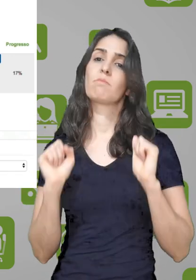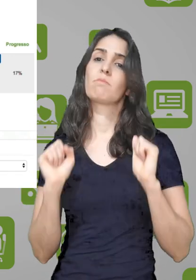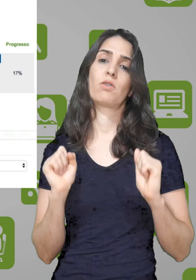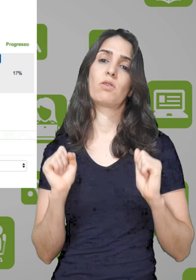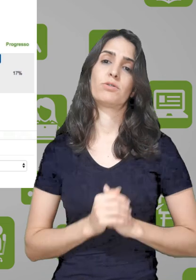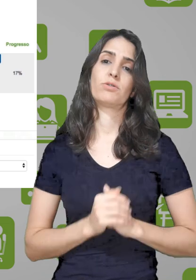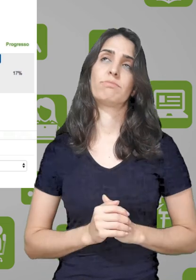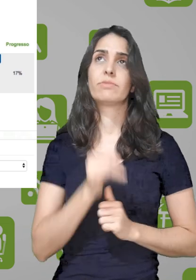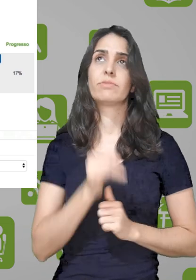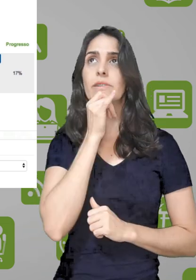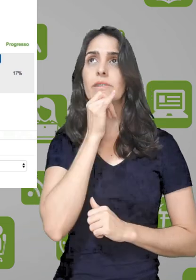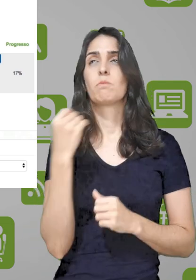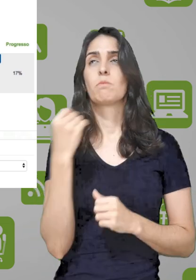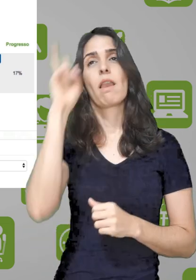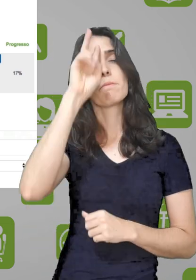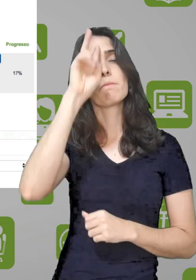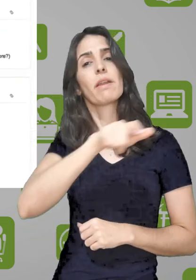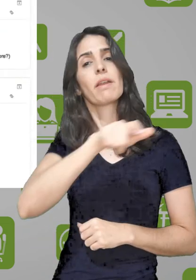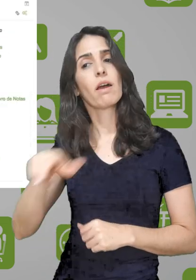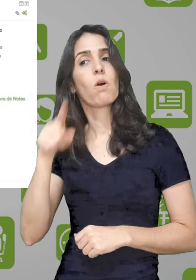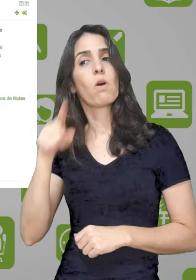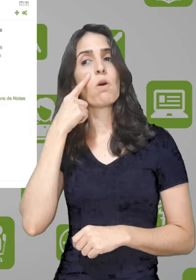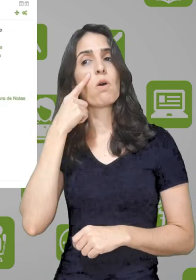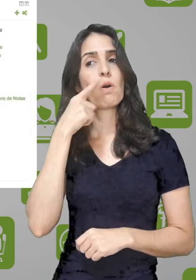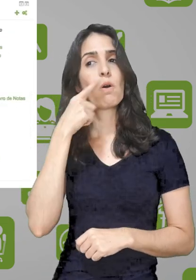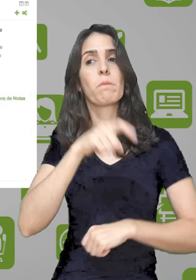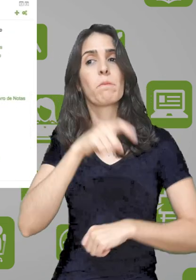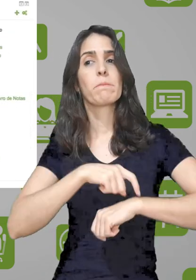uma anotação. Então, enviar uma mensagem como um